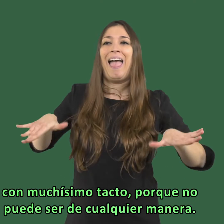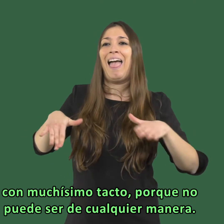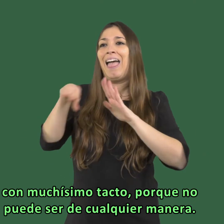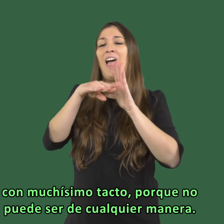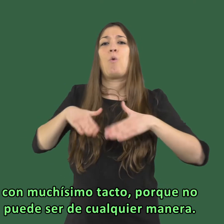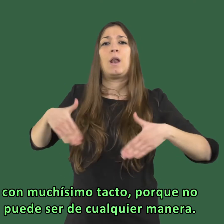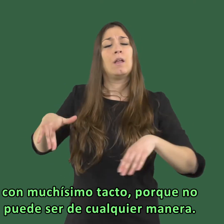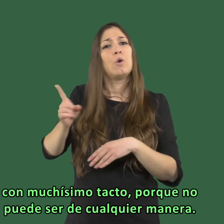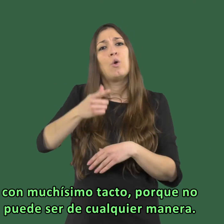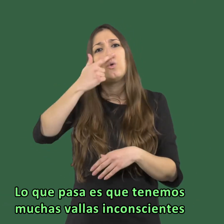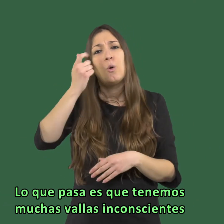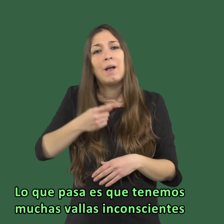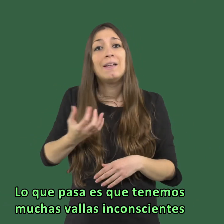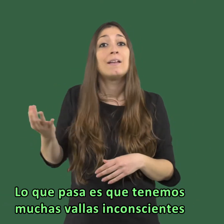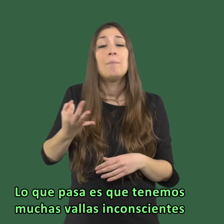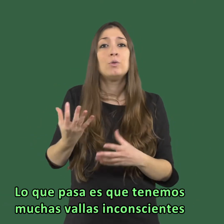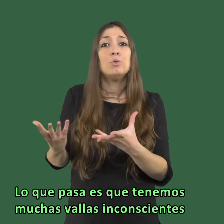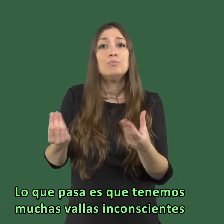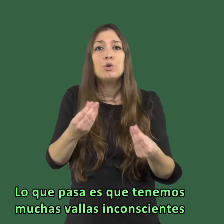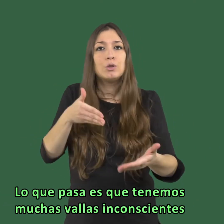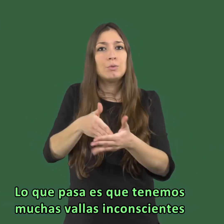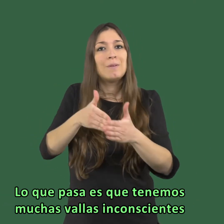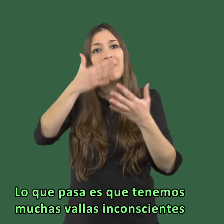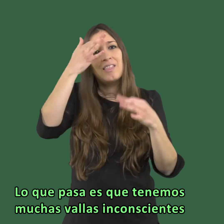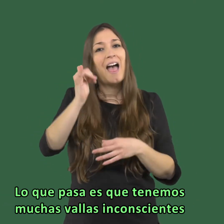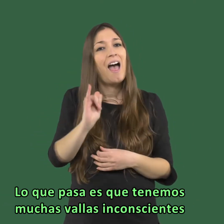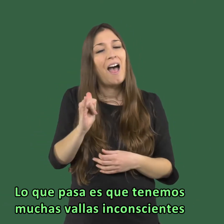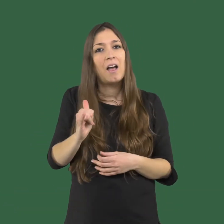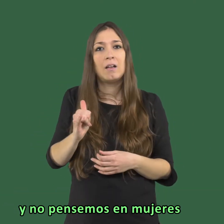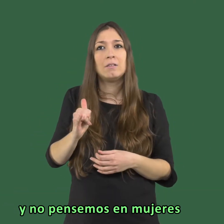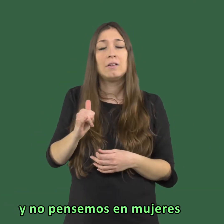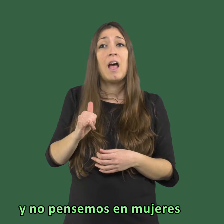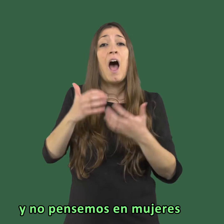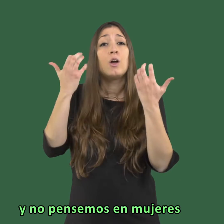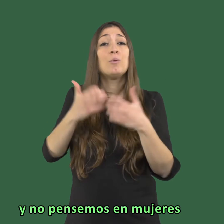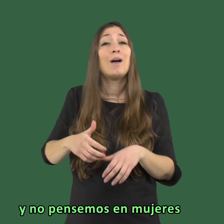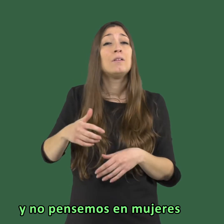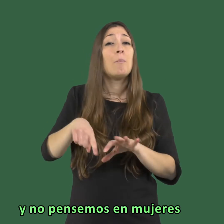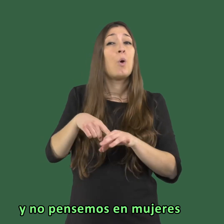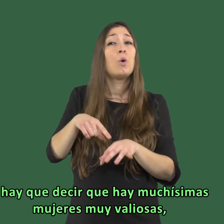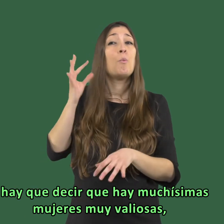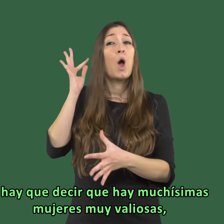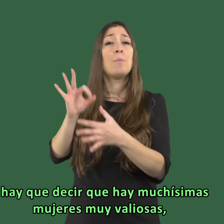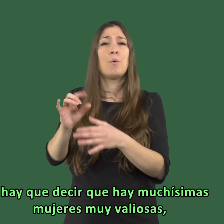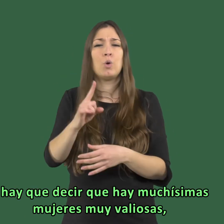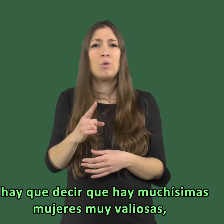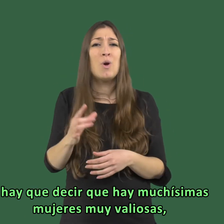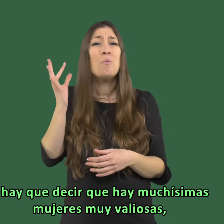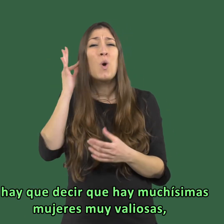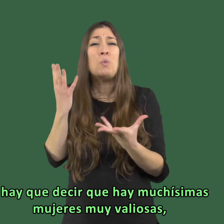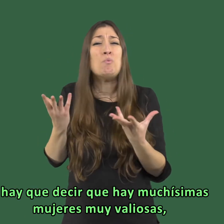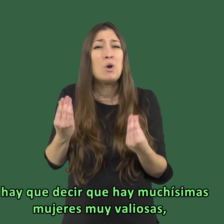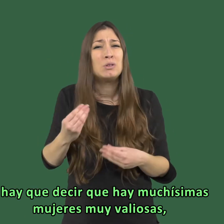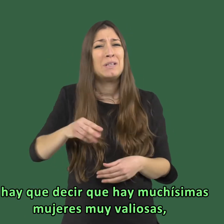ser de cualquier manera. Lo que pasa es que tenemos muchos bias inconscientes y no pensamos en mujeres, ¿no? Y hay que decir que hay